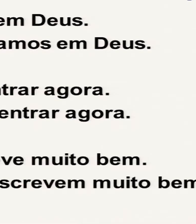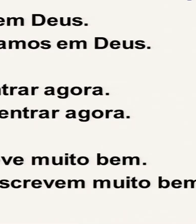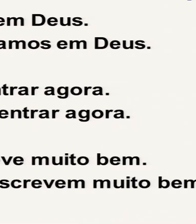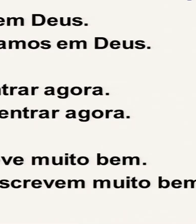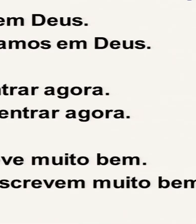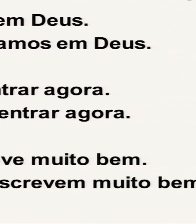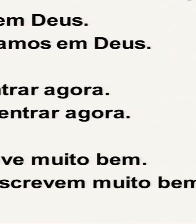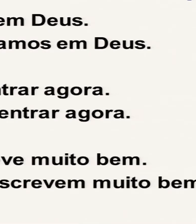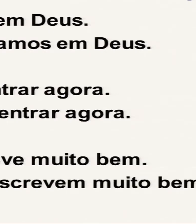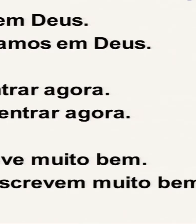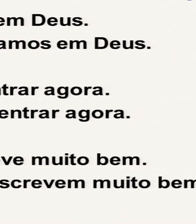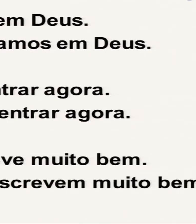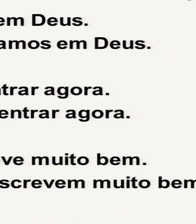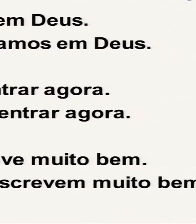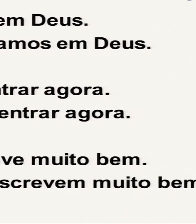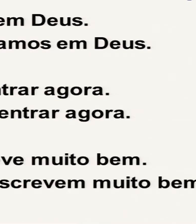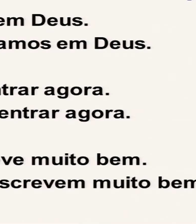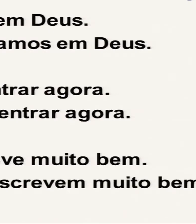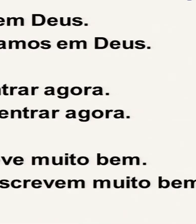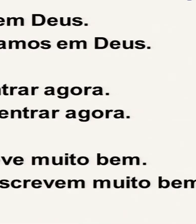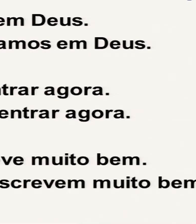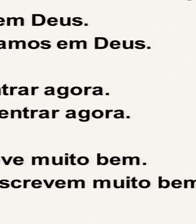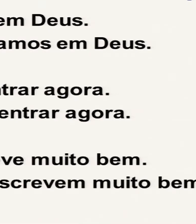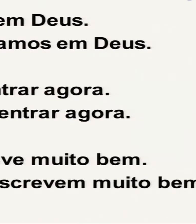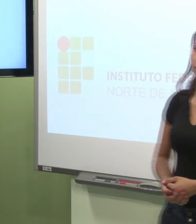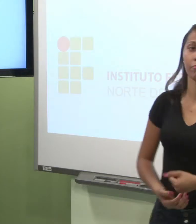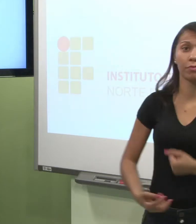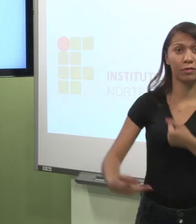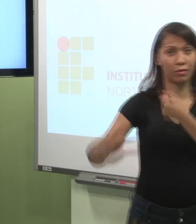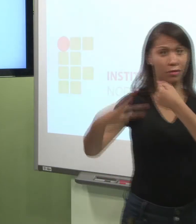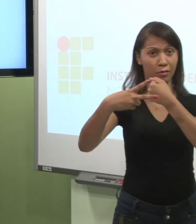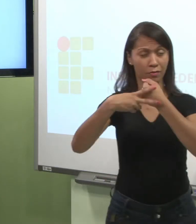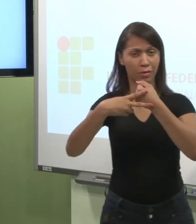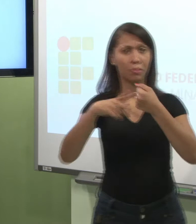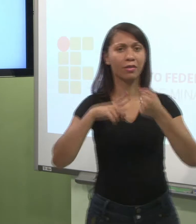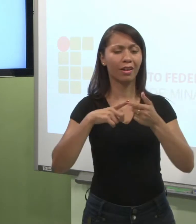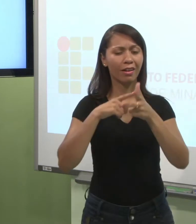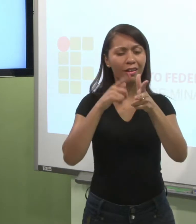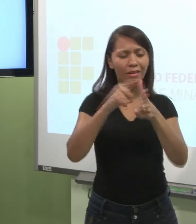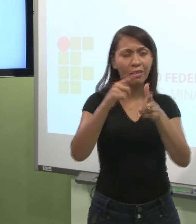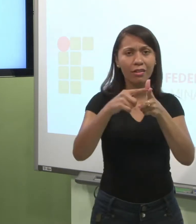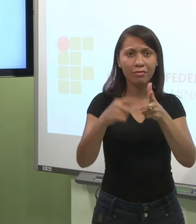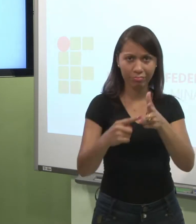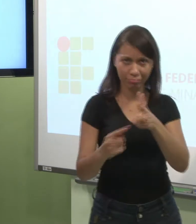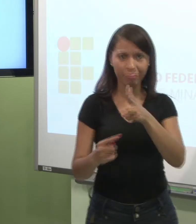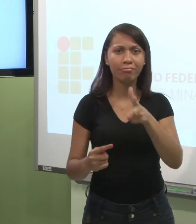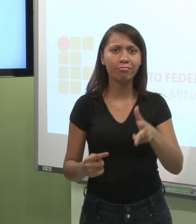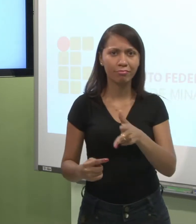Flexão de pessoa. O verbo pode ser flexionado de acordo com as três pessoas do discurso.